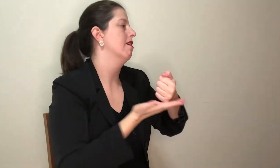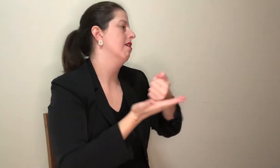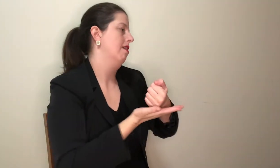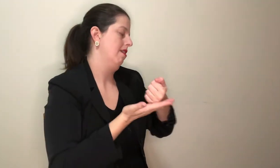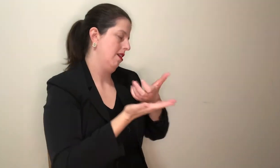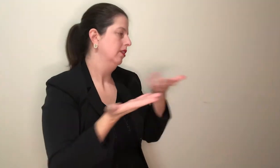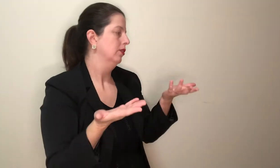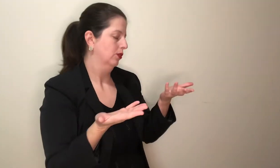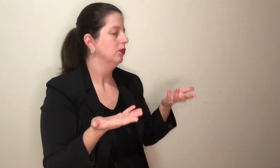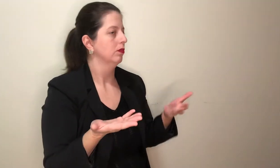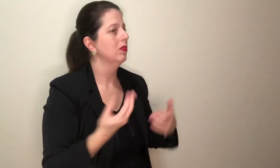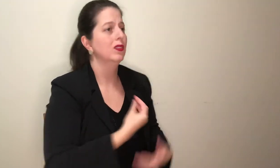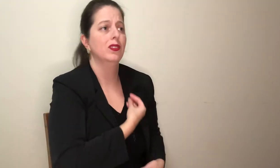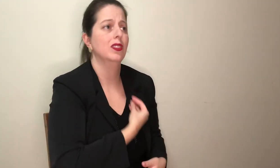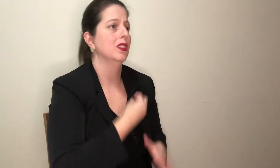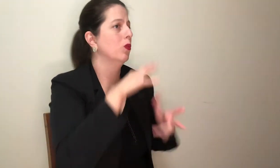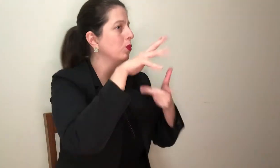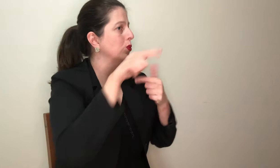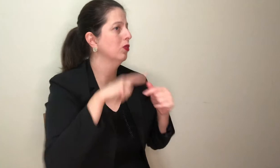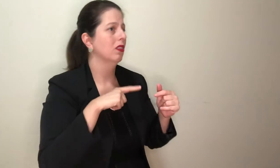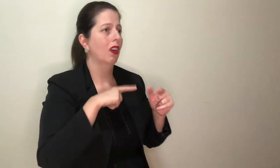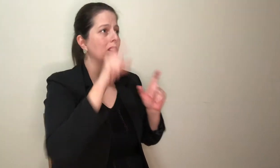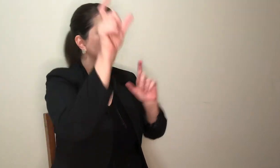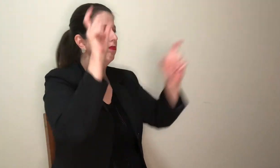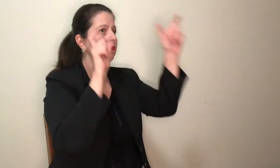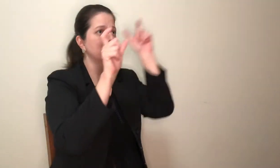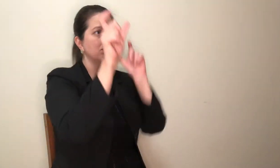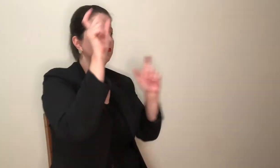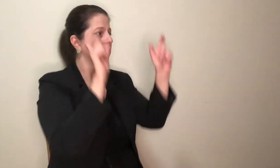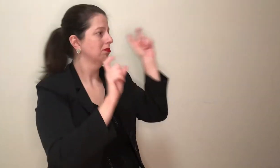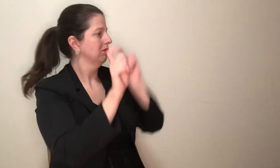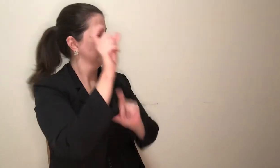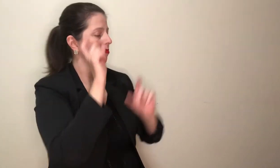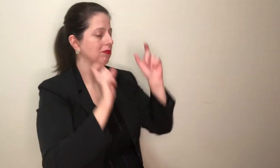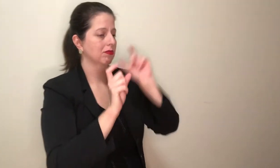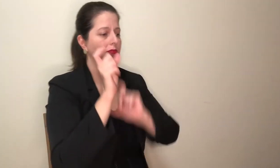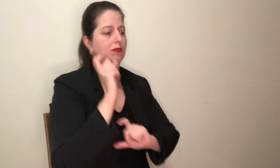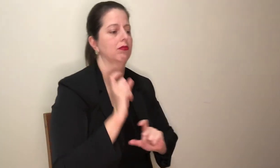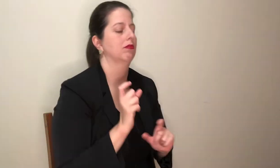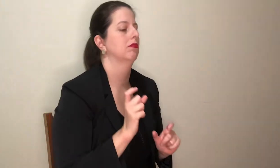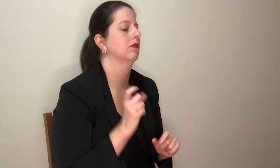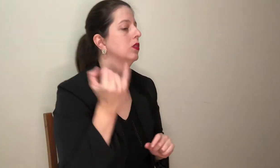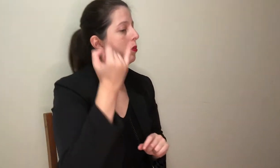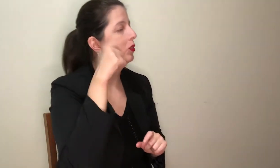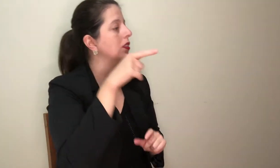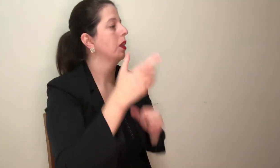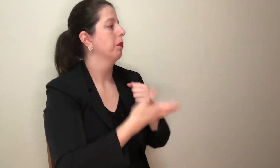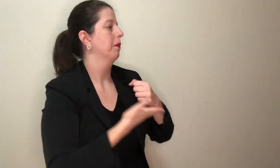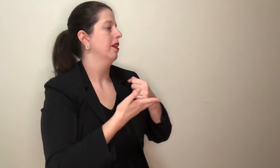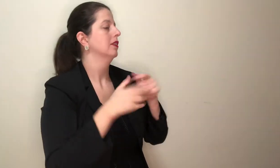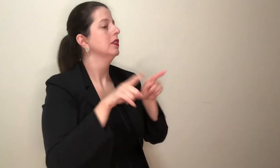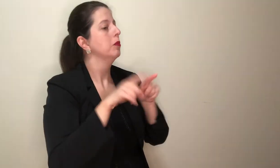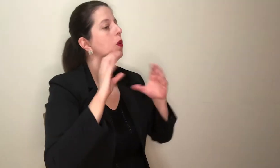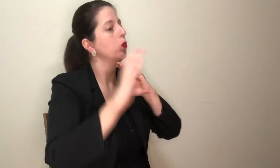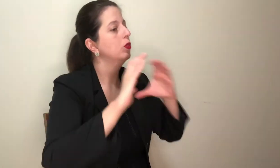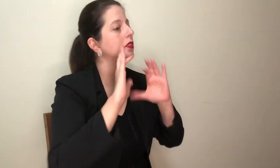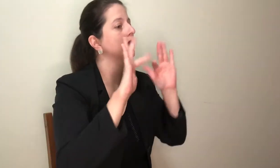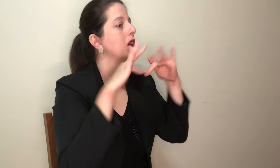você precisa conhecer. Não vão ser todas as palavras, mas é importante que você conheça a base para se comunicar com